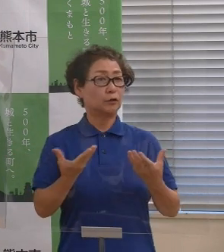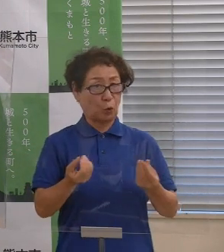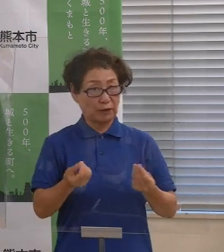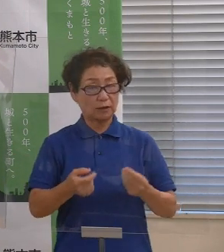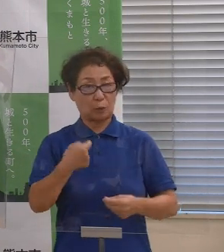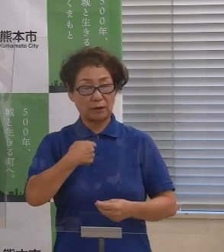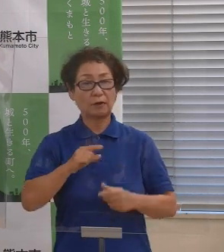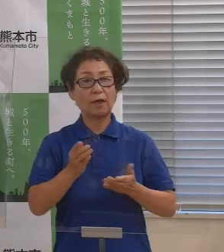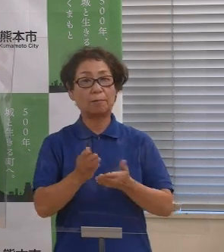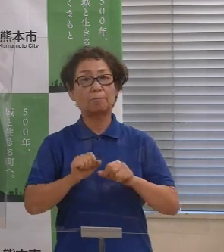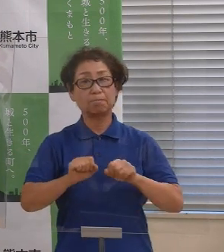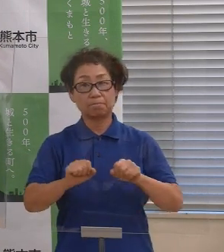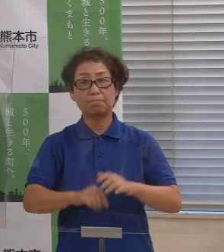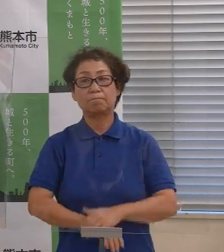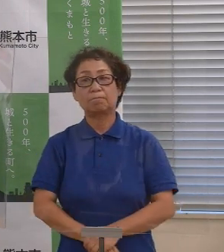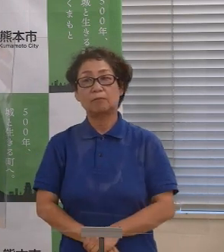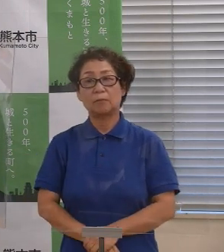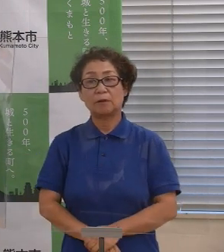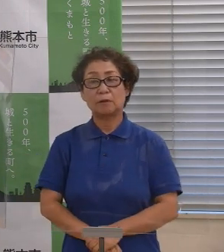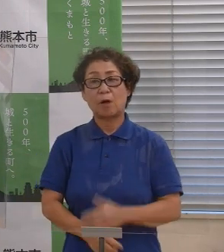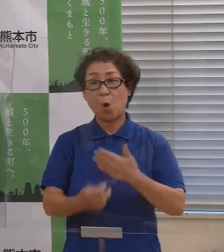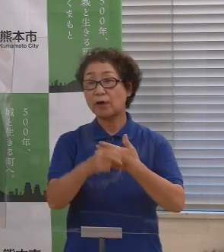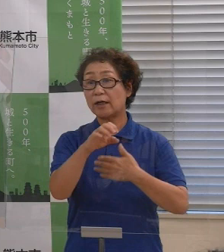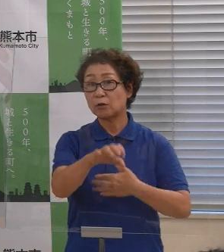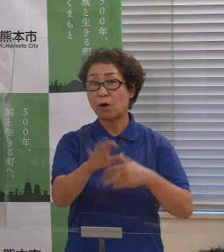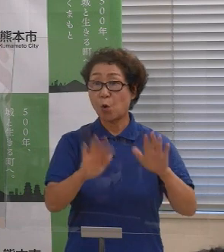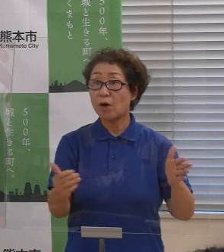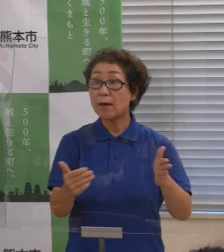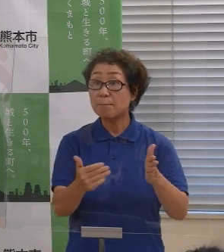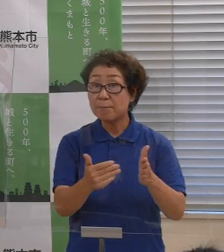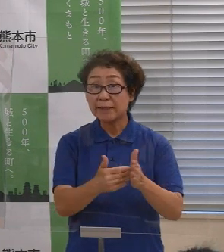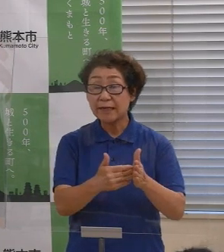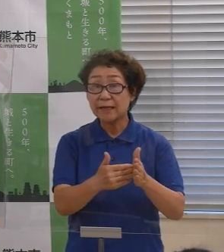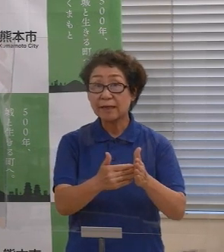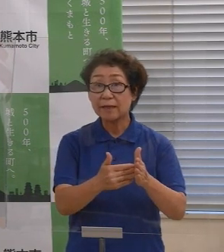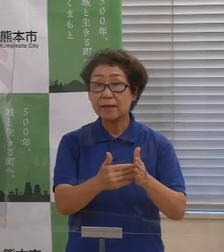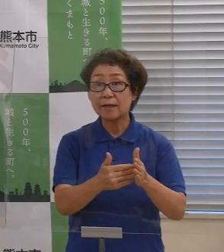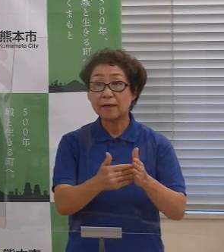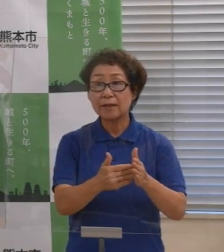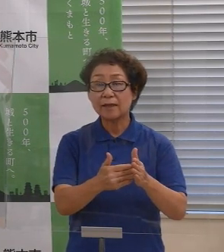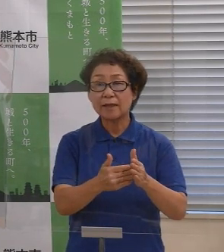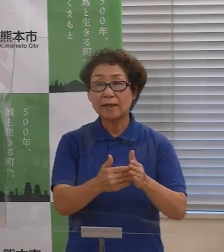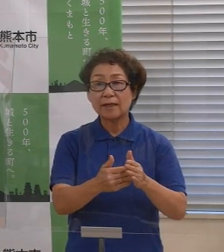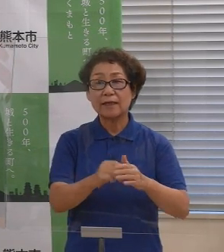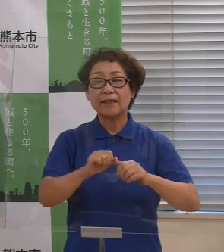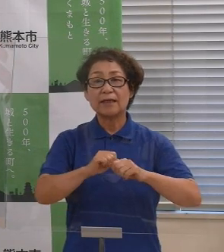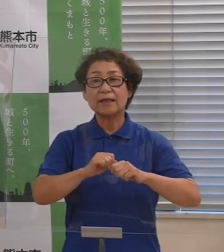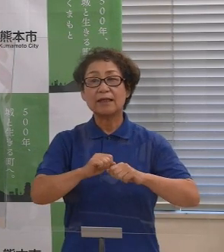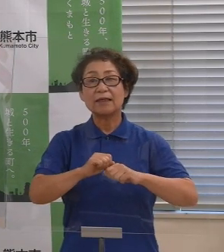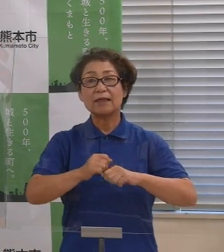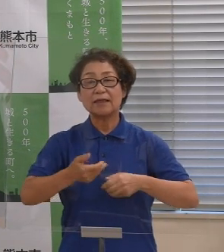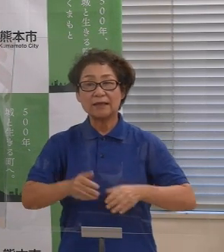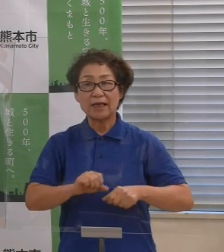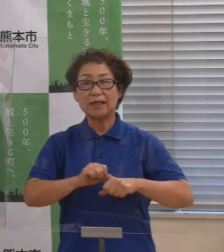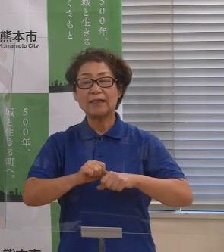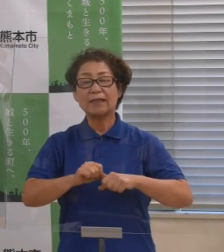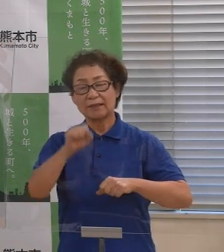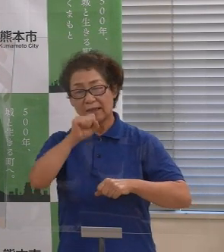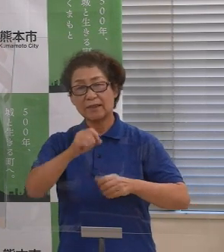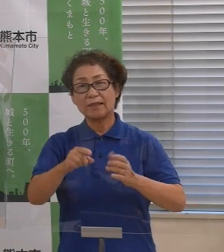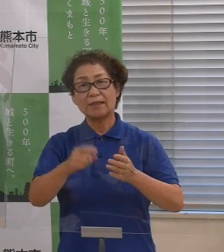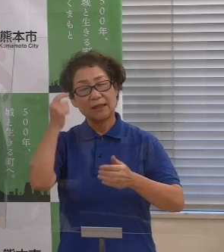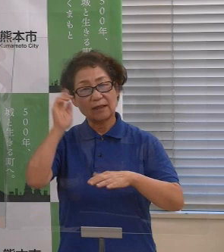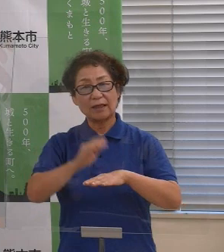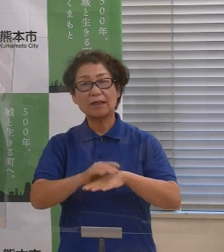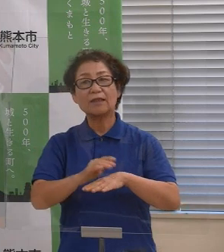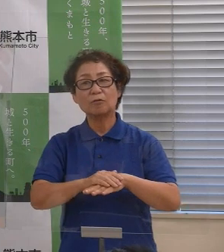です。 はい、あとはこの保健所がこれまで生前説に基づいて、受けてくださいといえば